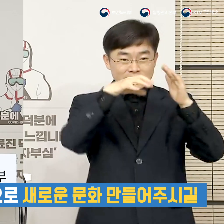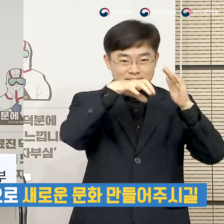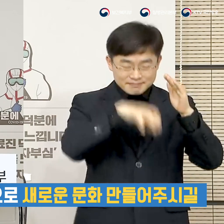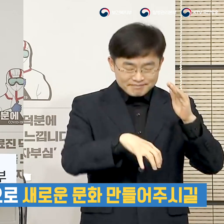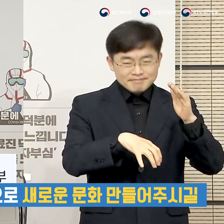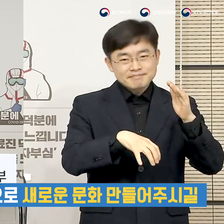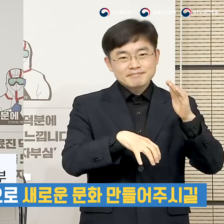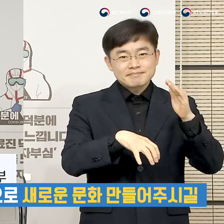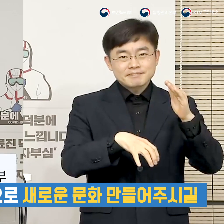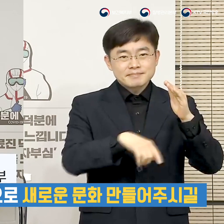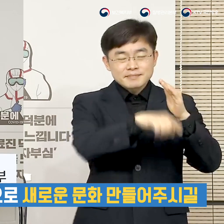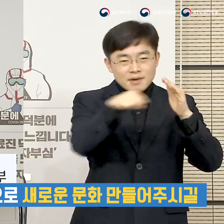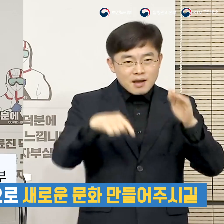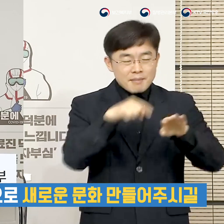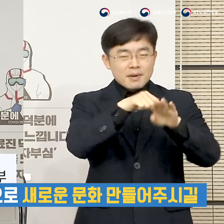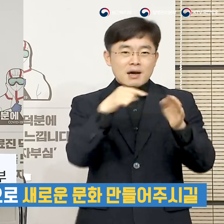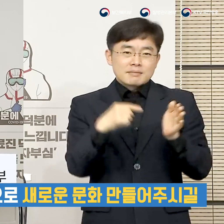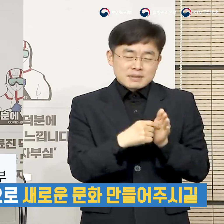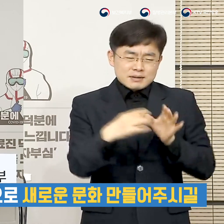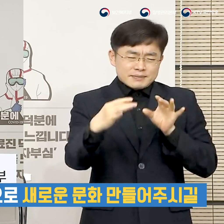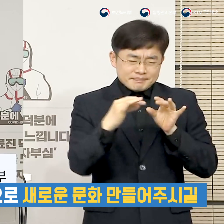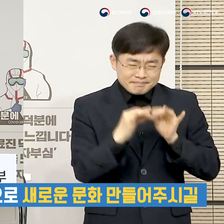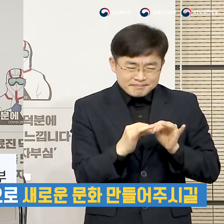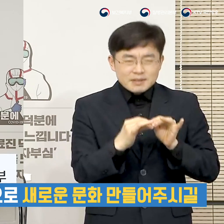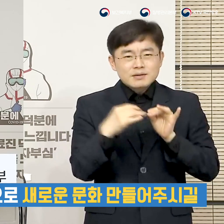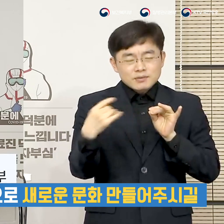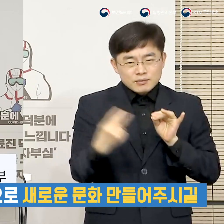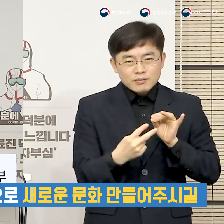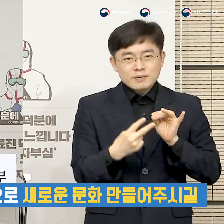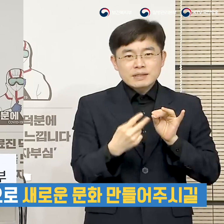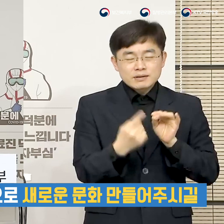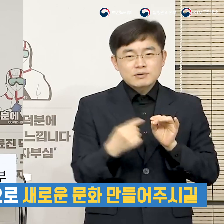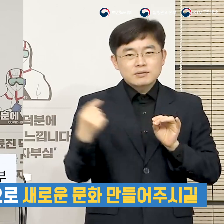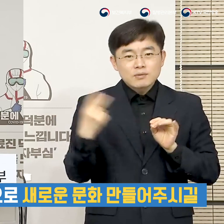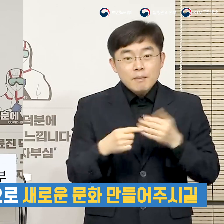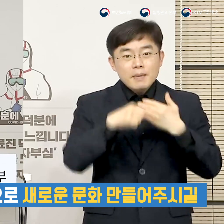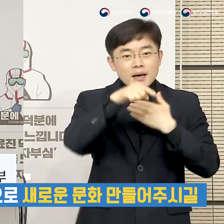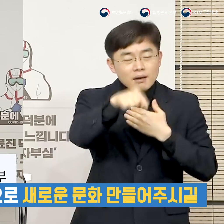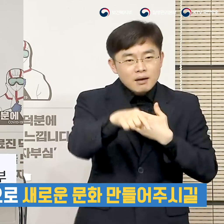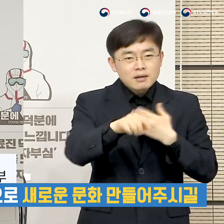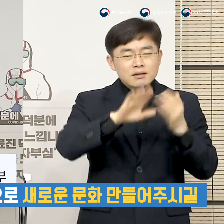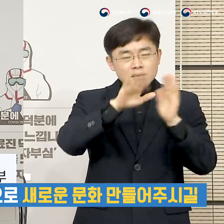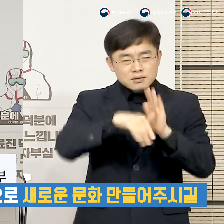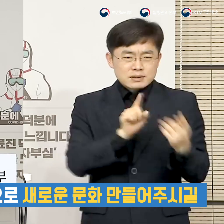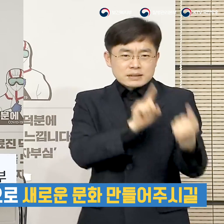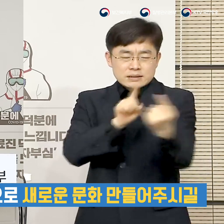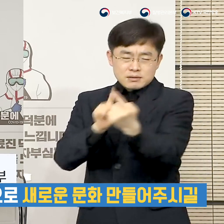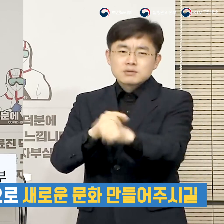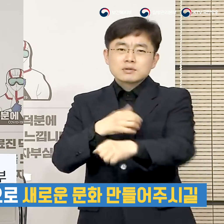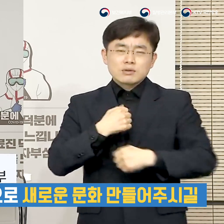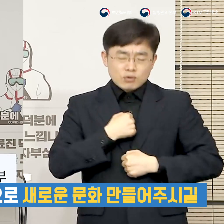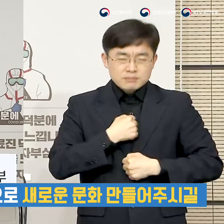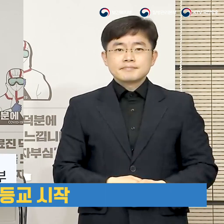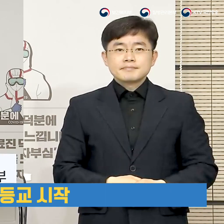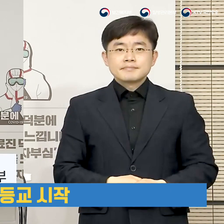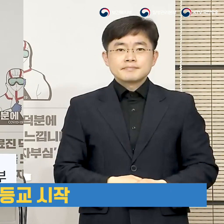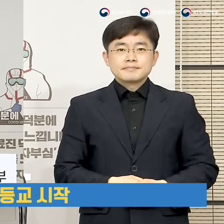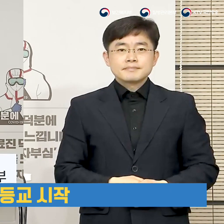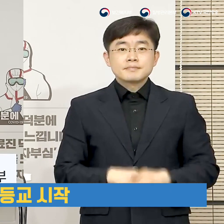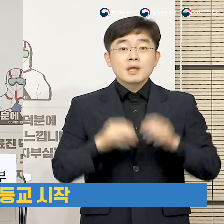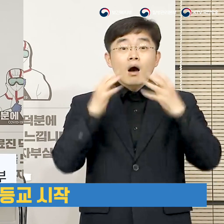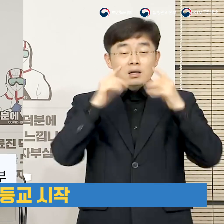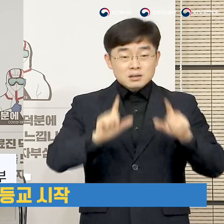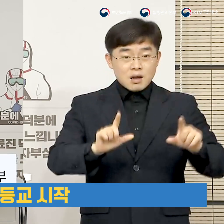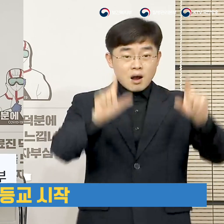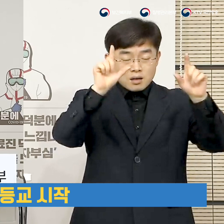거리는 좁히면서도 생활 속 거리두기를 실천할 수 있는 새로운 문화를 만들어 나가 주시기 바랍니다.